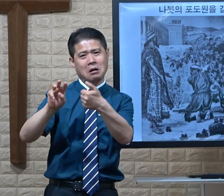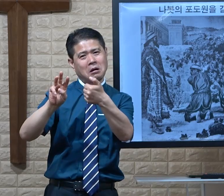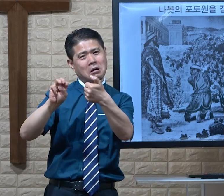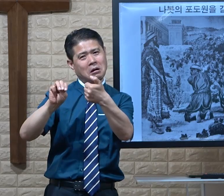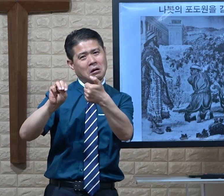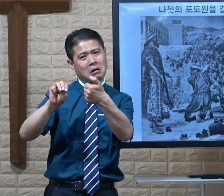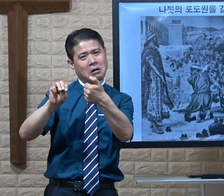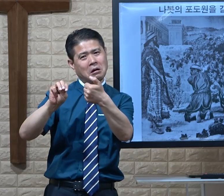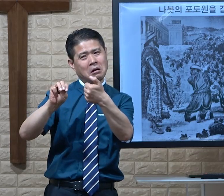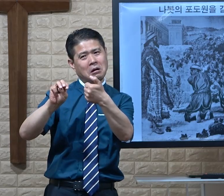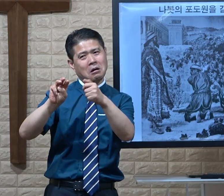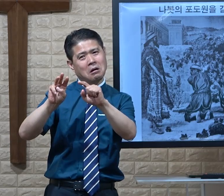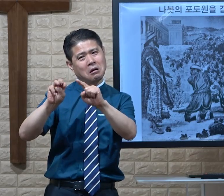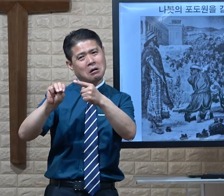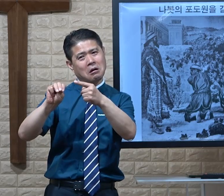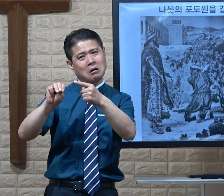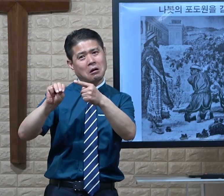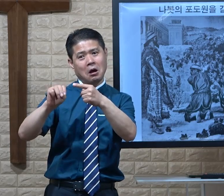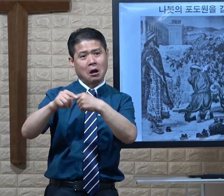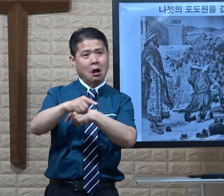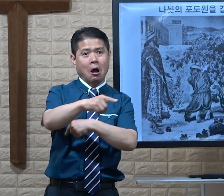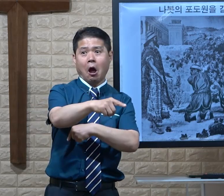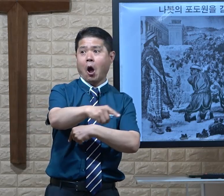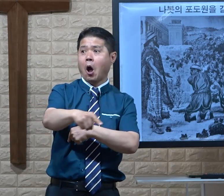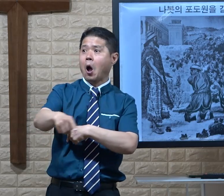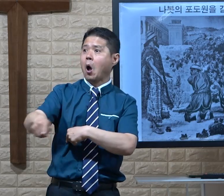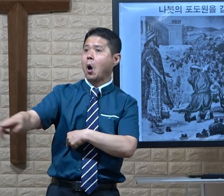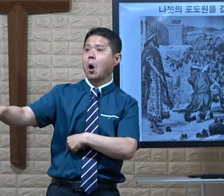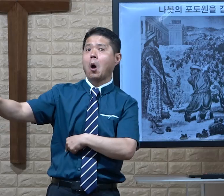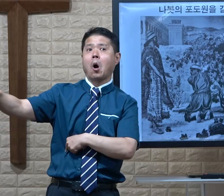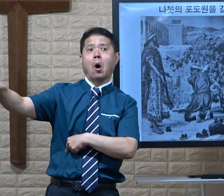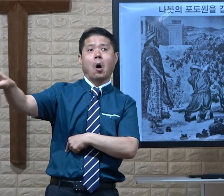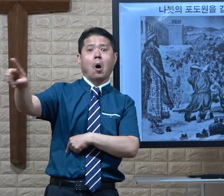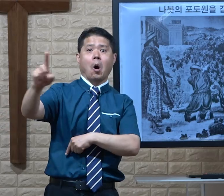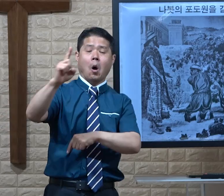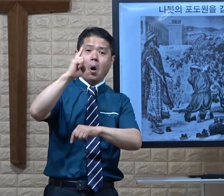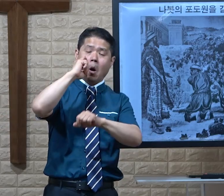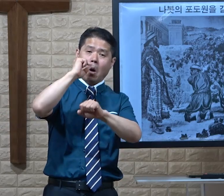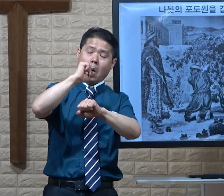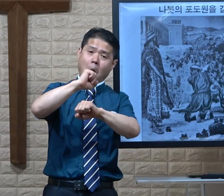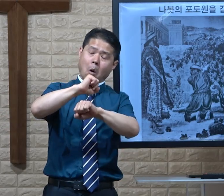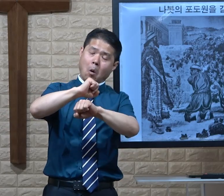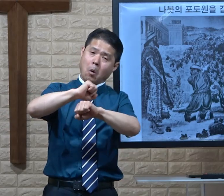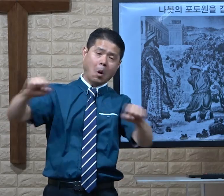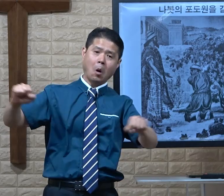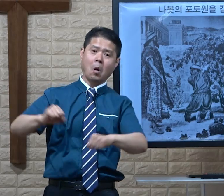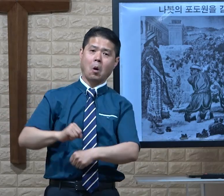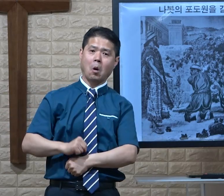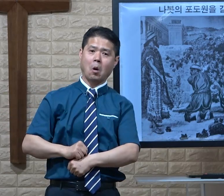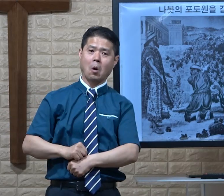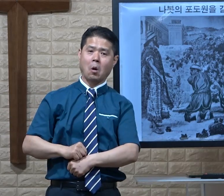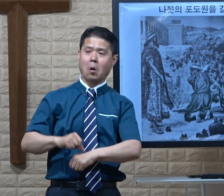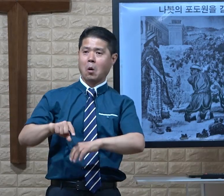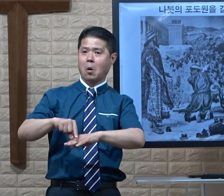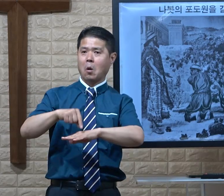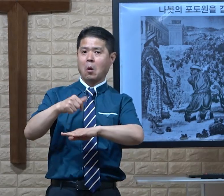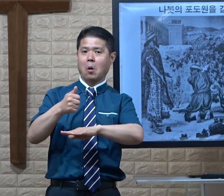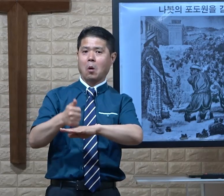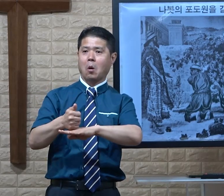나와 거리가 한 50m 정도밖에 떨어지지 않았는데 그 50m 떨어진 곳이 정말